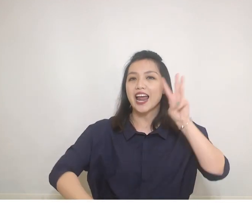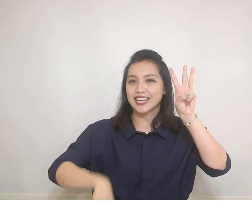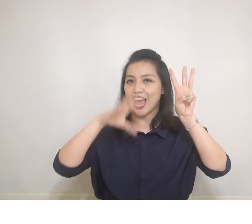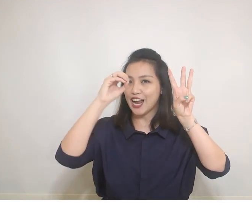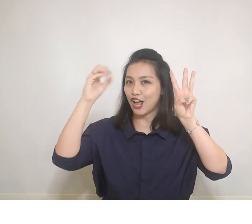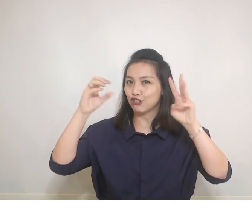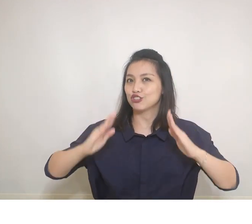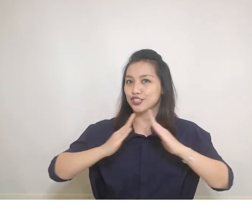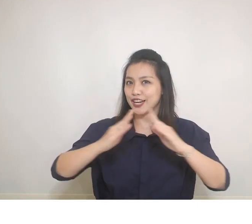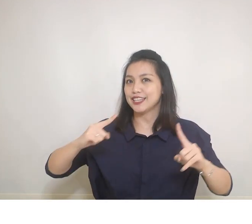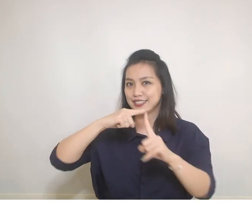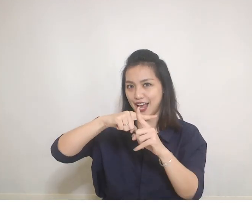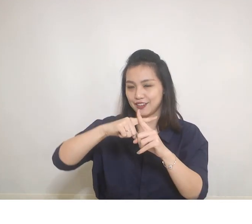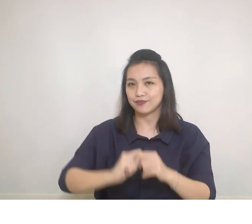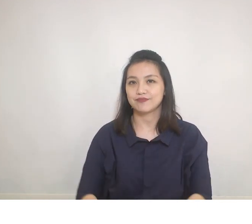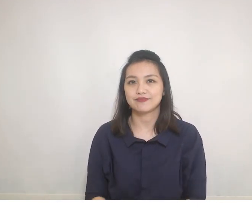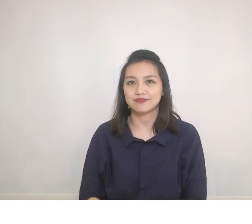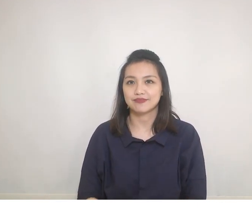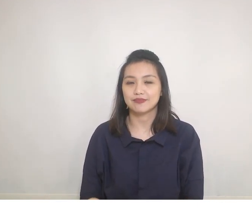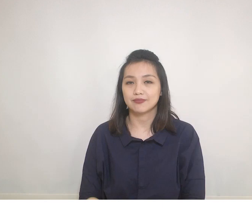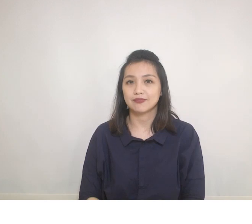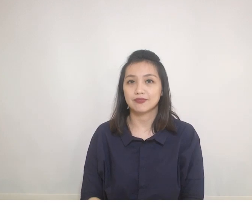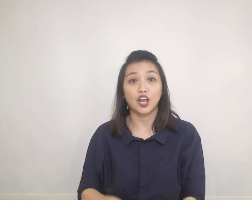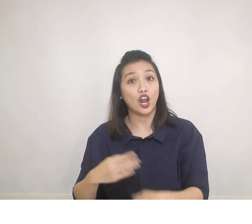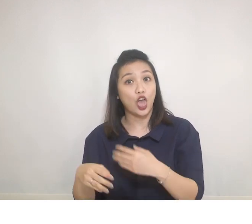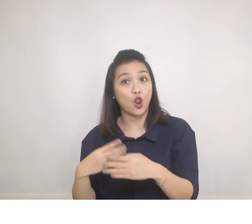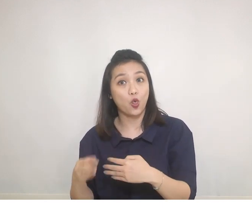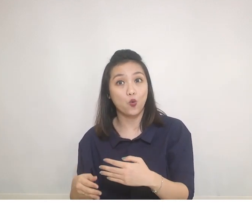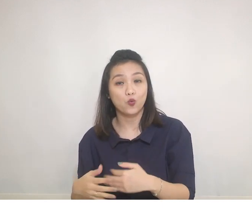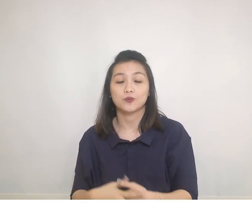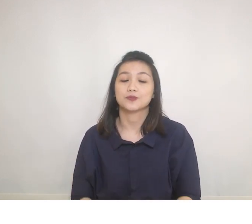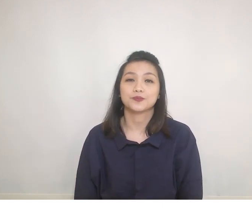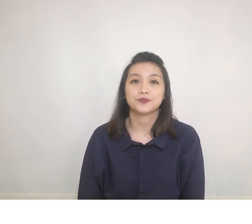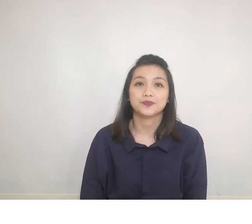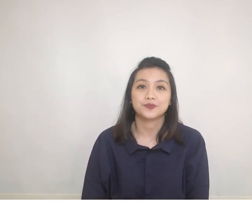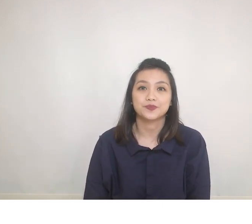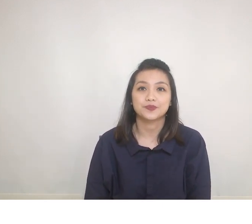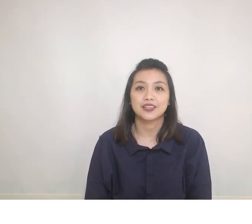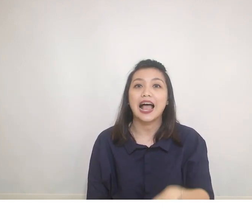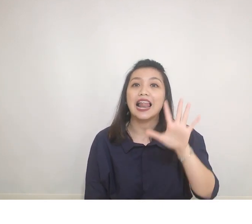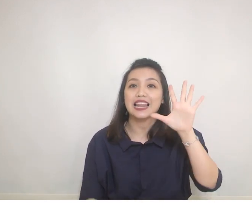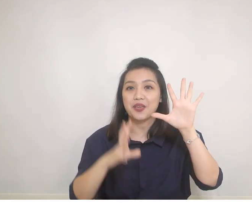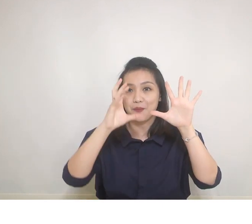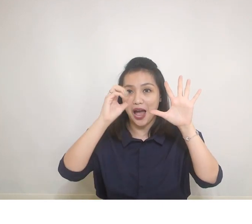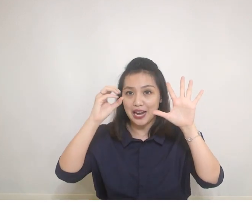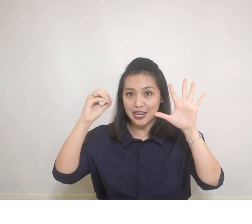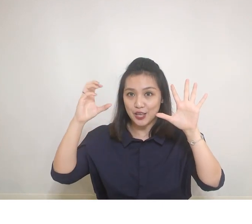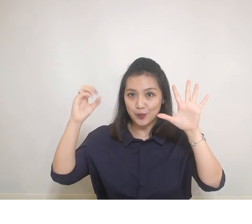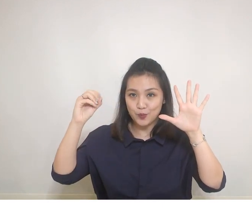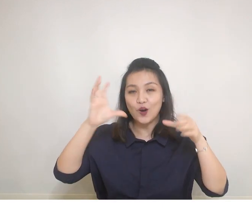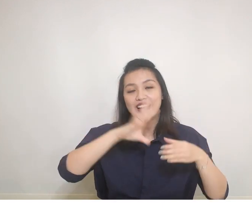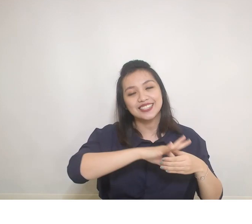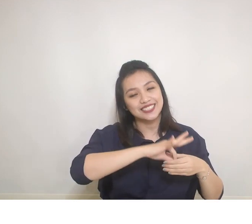Apakah kita bisa langsung tahu? Enggak, tapi saya akan memilih dengan sengaja, saya ambil, saya mau